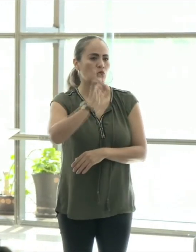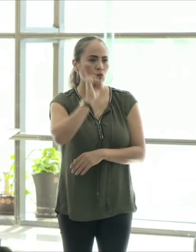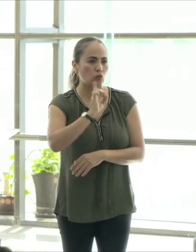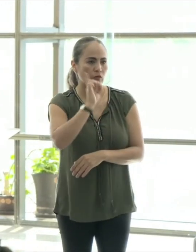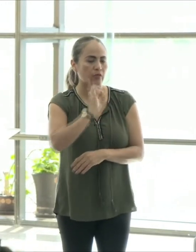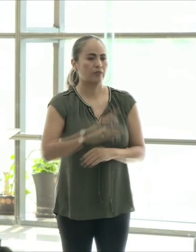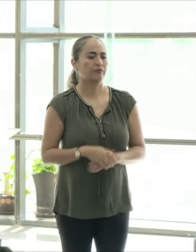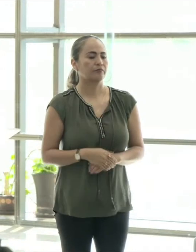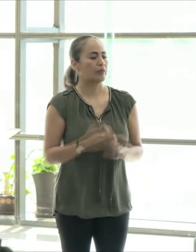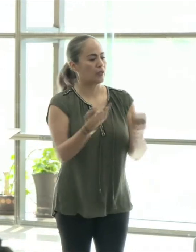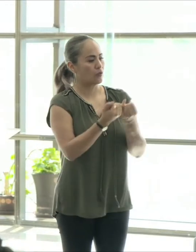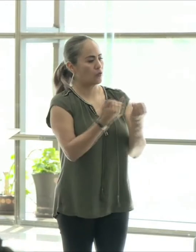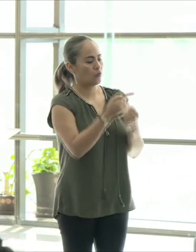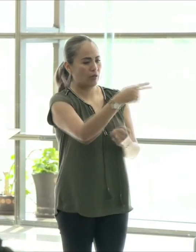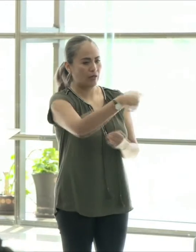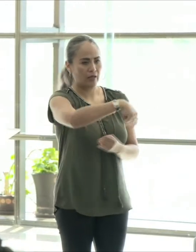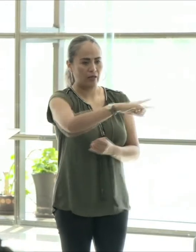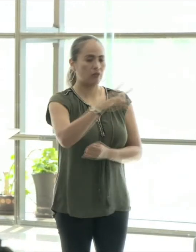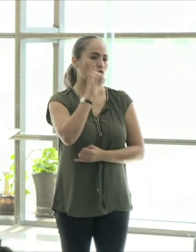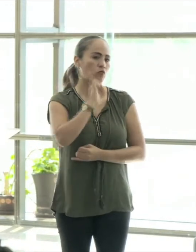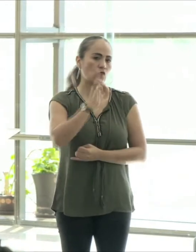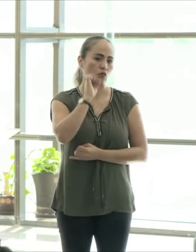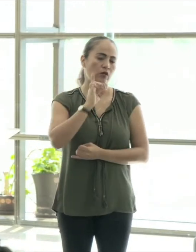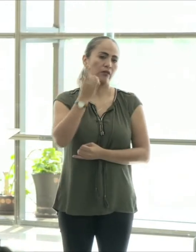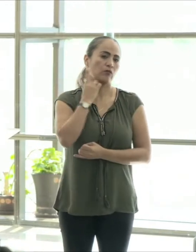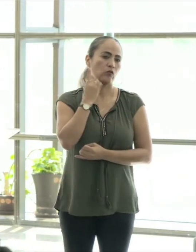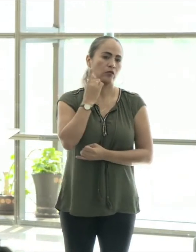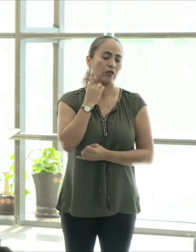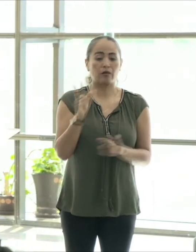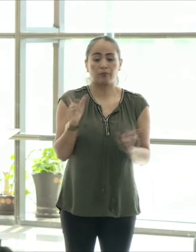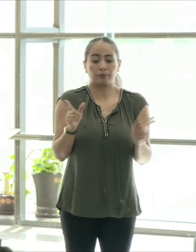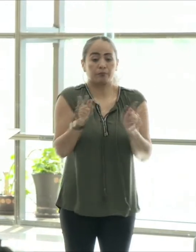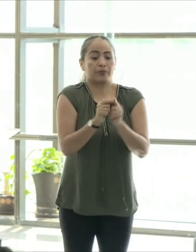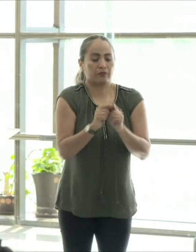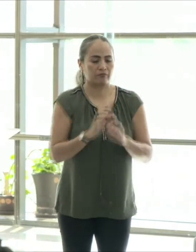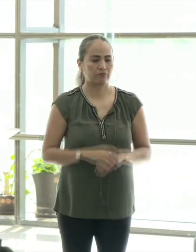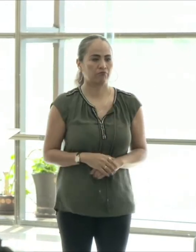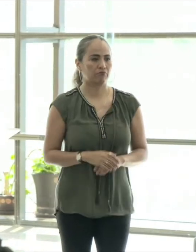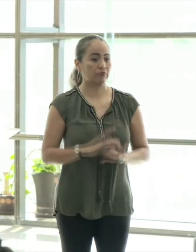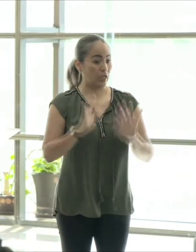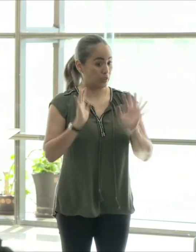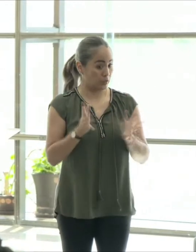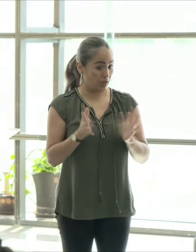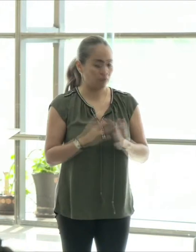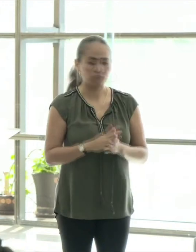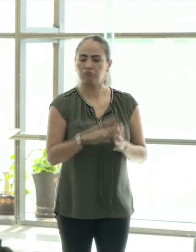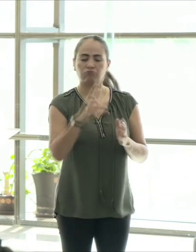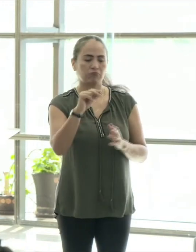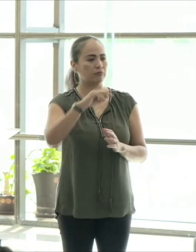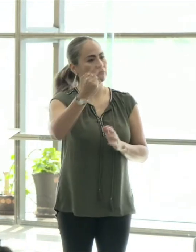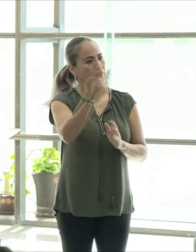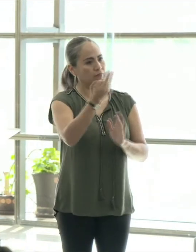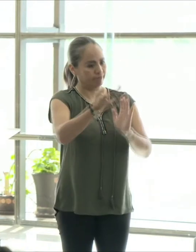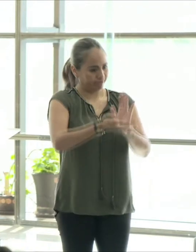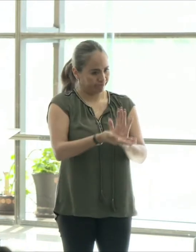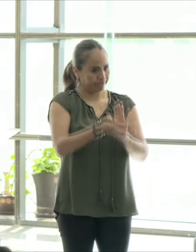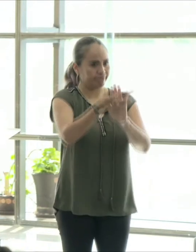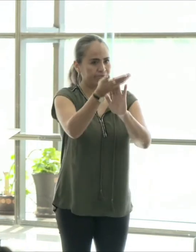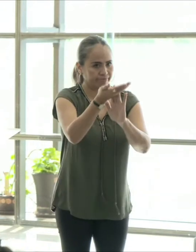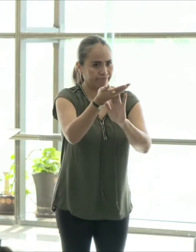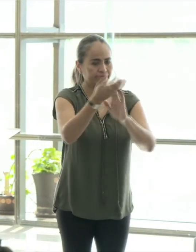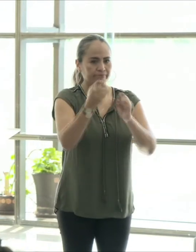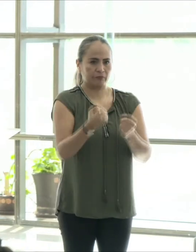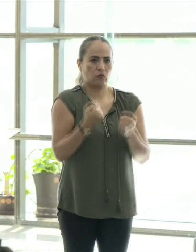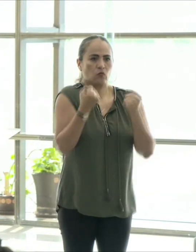que al igual que las diputadas Déjenme decirles no basta con que lleguen también hay que empoderarlas y precisamente por eso